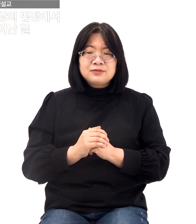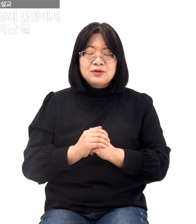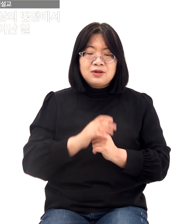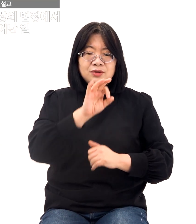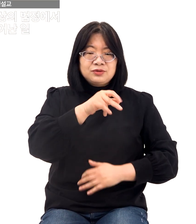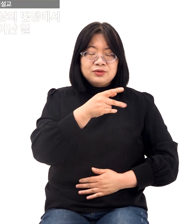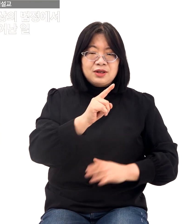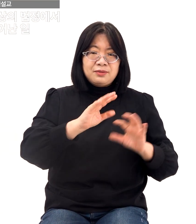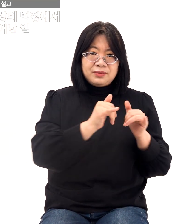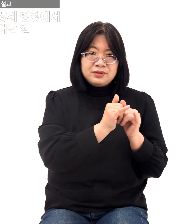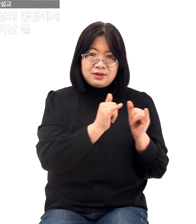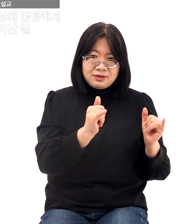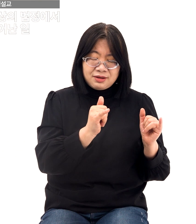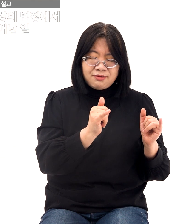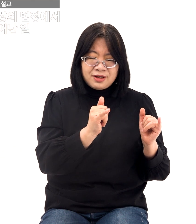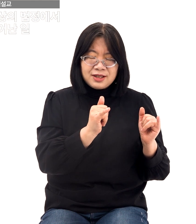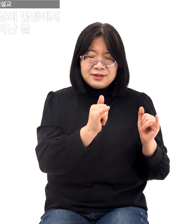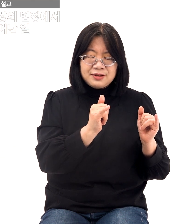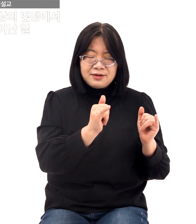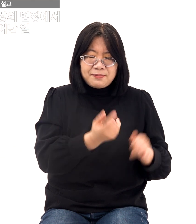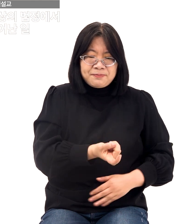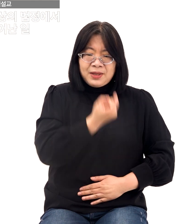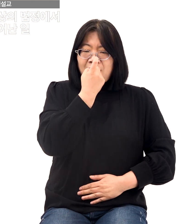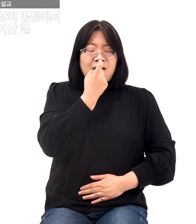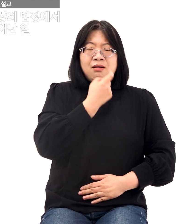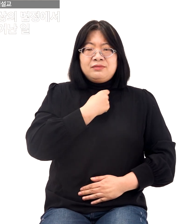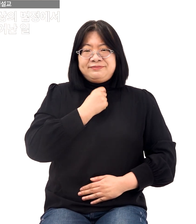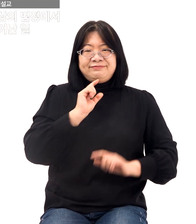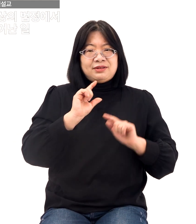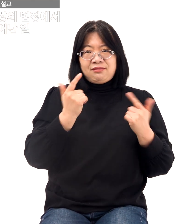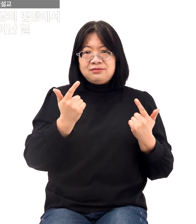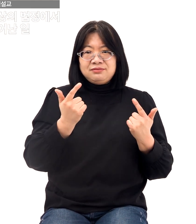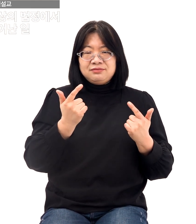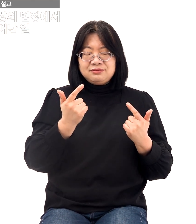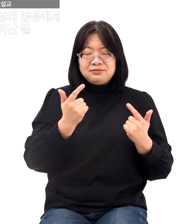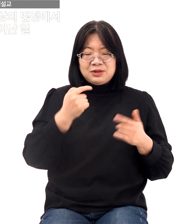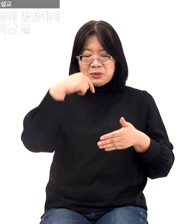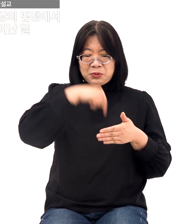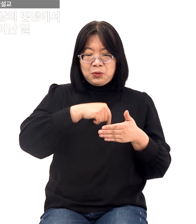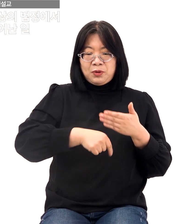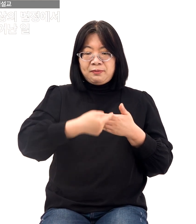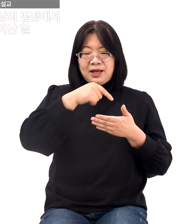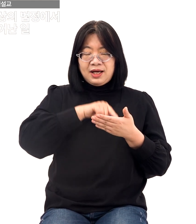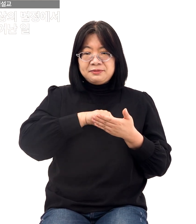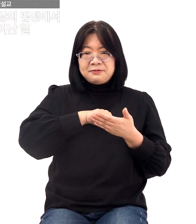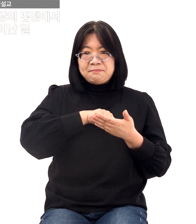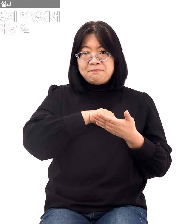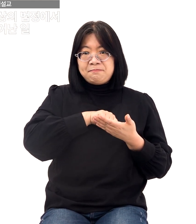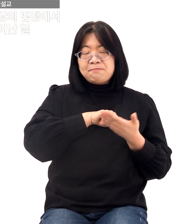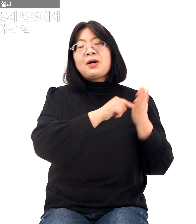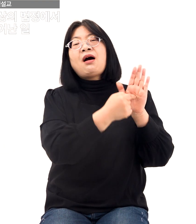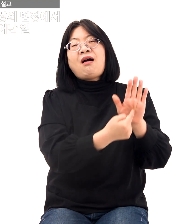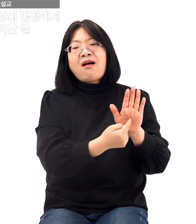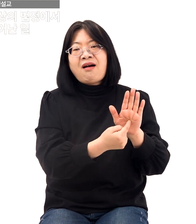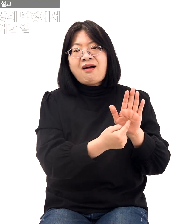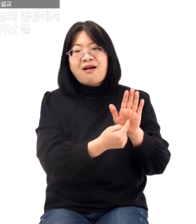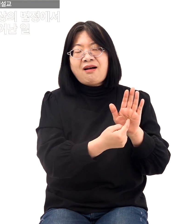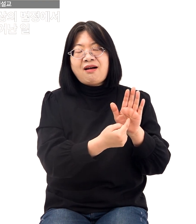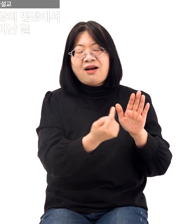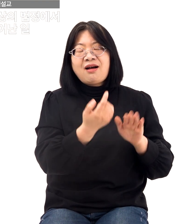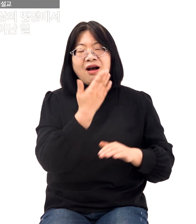유다 백성들의 들키고 싶지 않은 속내를 드러내는 메시지가 담아져